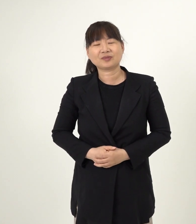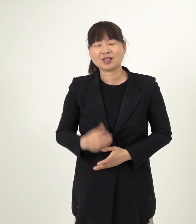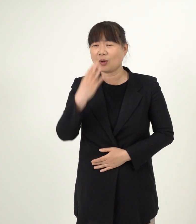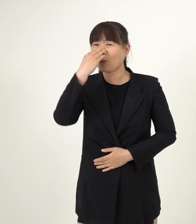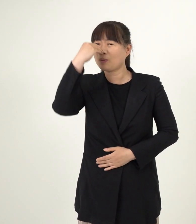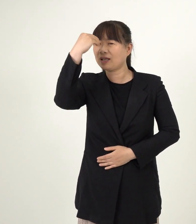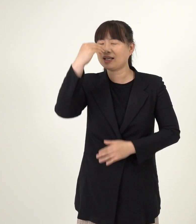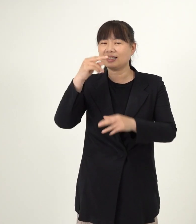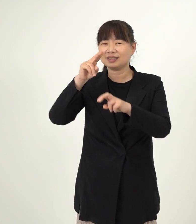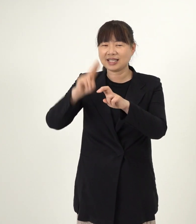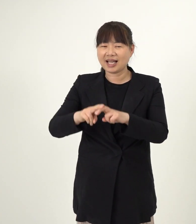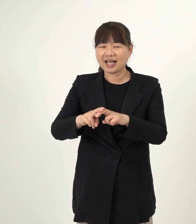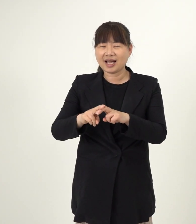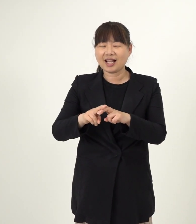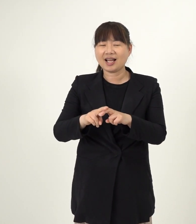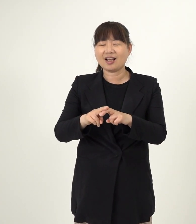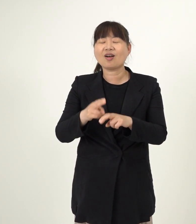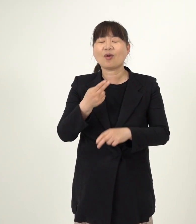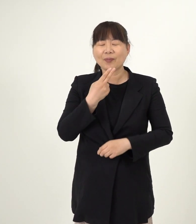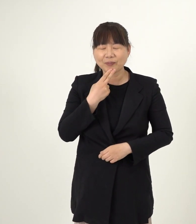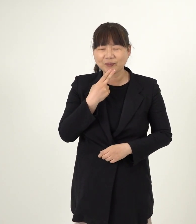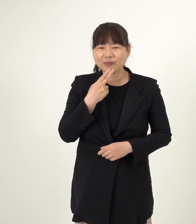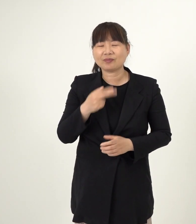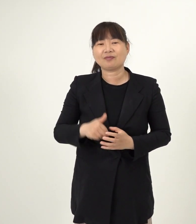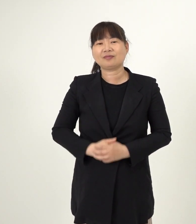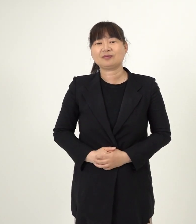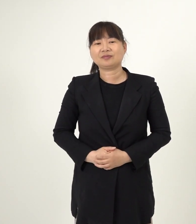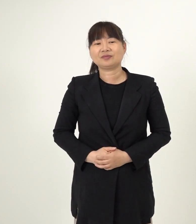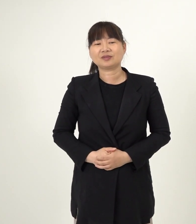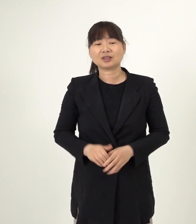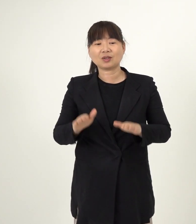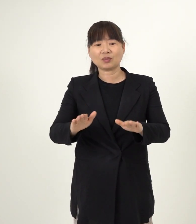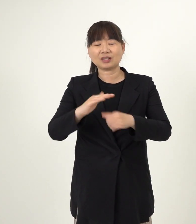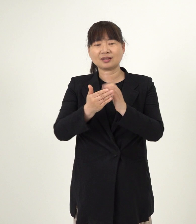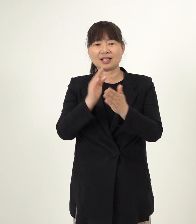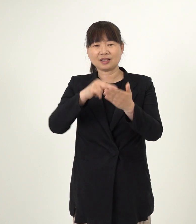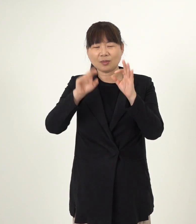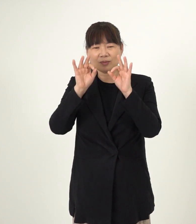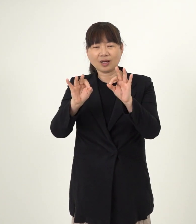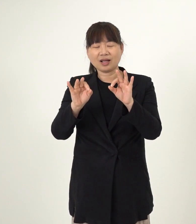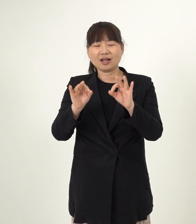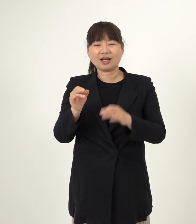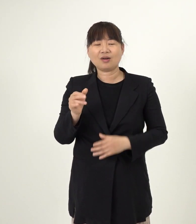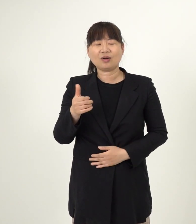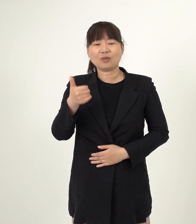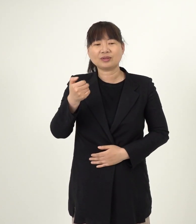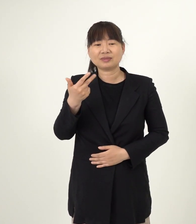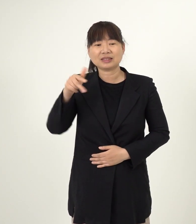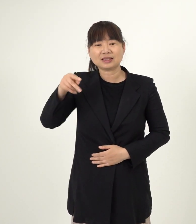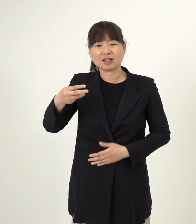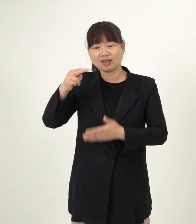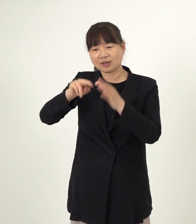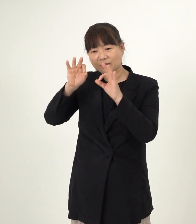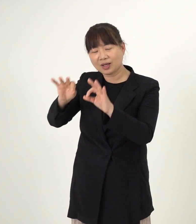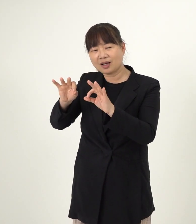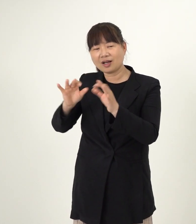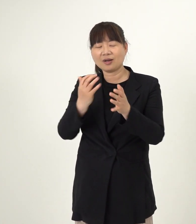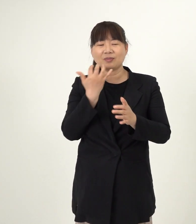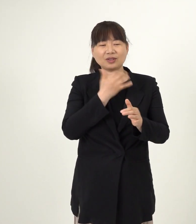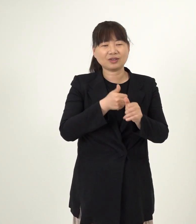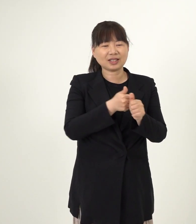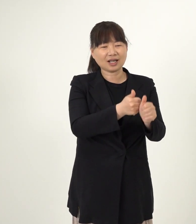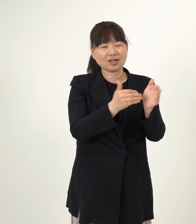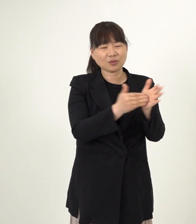오만한 자들의 자리에 앉지 않았어요. 오늘 본문에는 57절을 보니까 베드로가